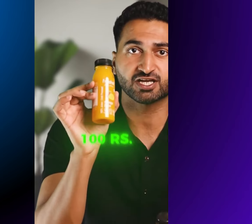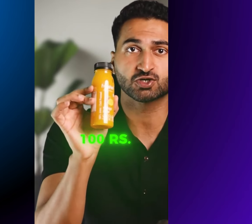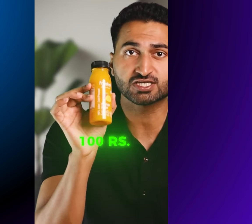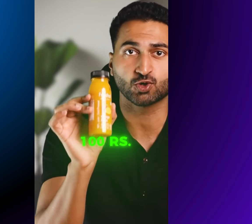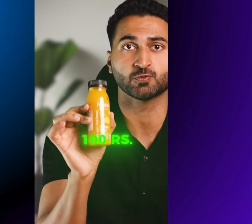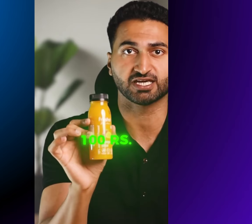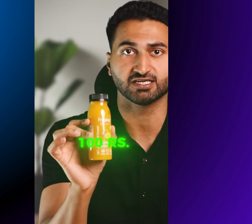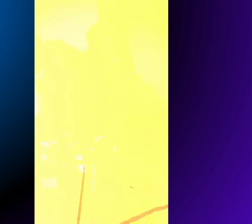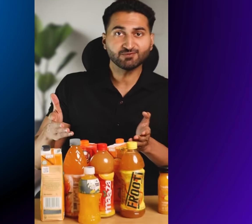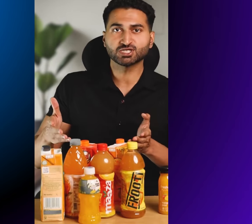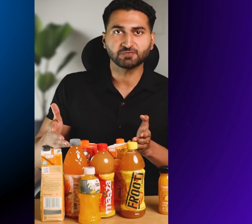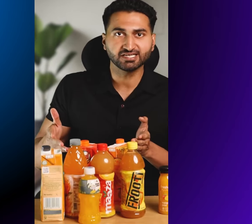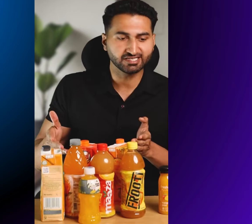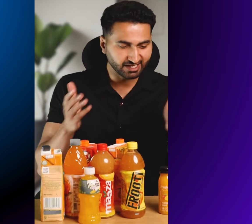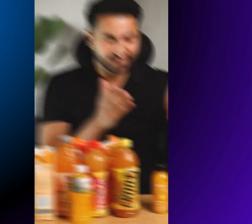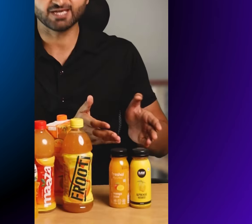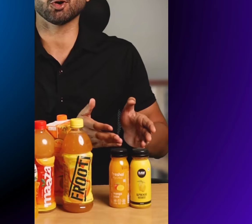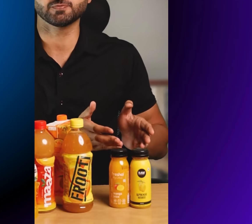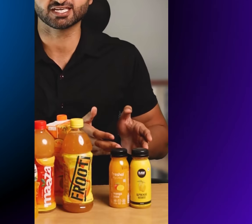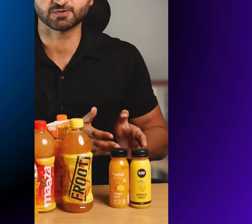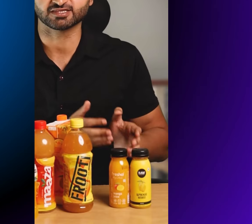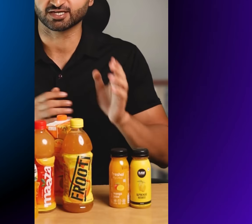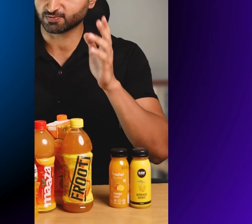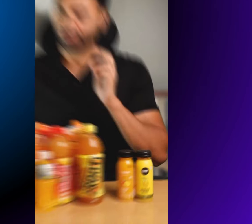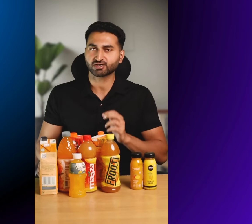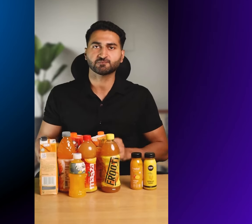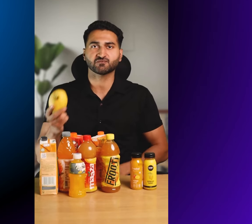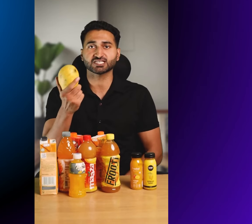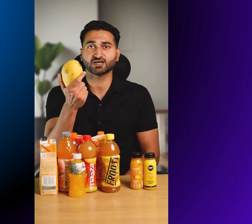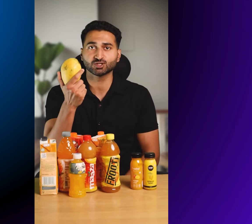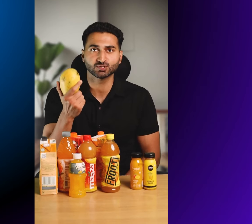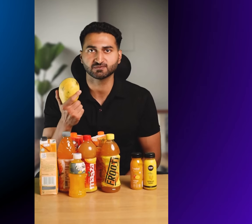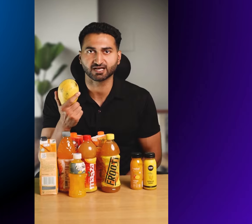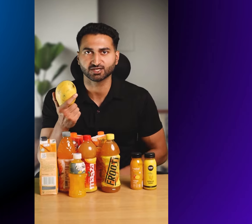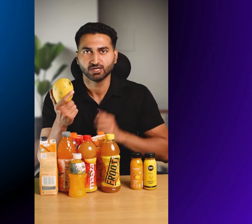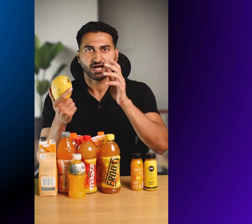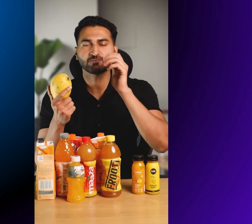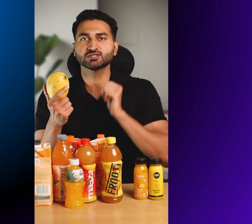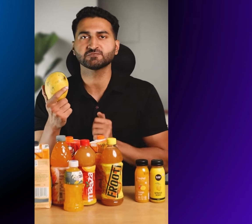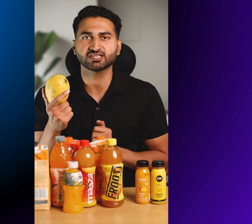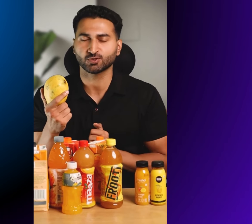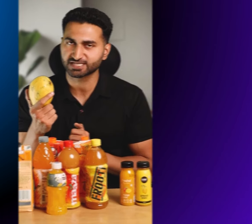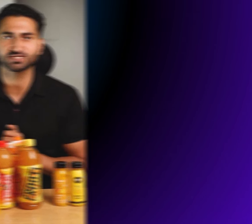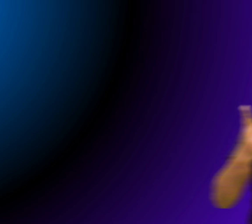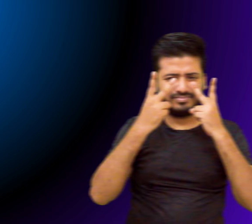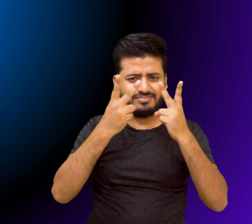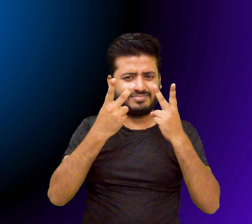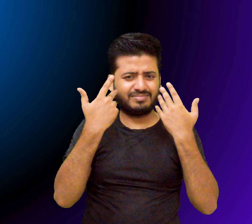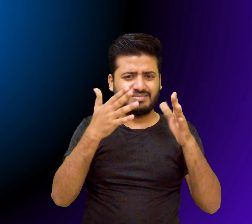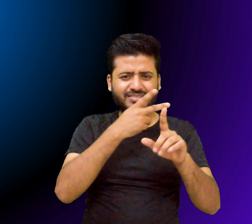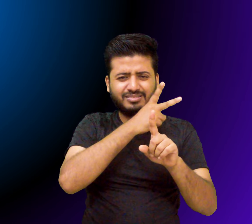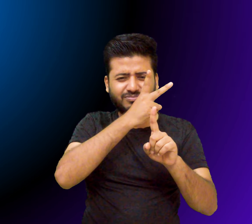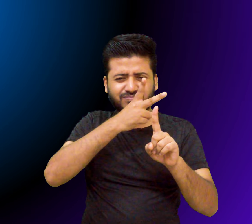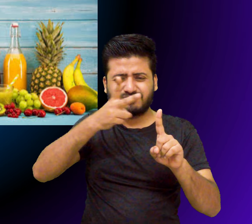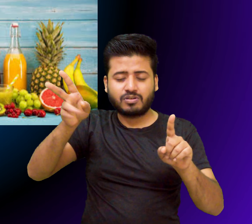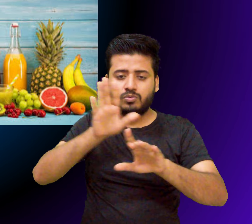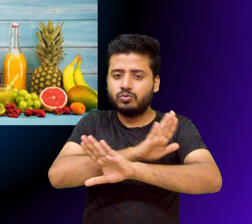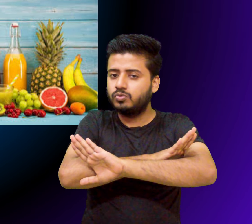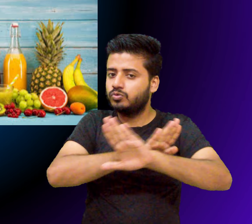की 100 रुपए की। ये मुझे पीनी नहीं, एंड ये बहुत महंगी पड़ती है, तो मैं तो घर पे फ्रेश मैंगो जूस ही बनाता हूं। आप कौन सी पीते हैं कमेंट में जरूर बताइए। Top recommended mango drinks feature